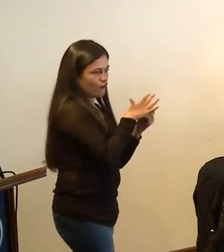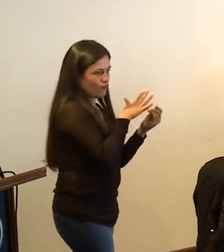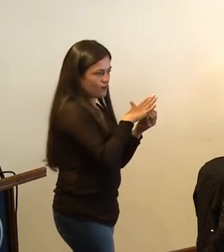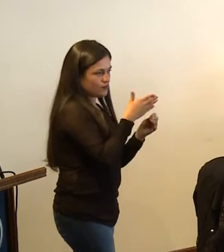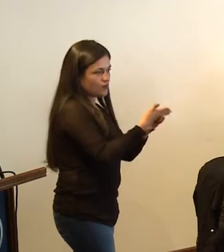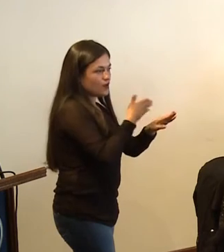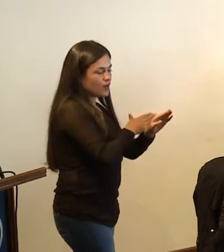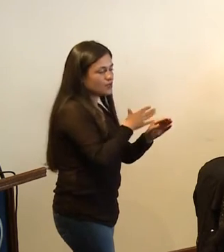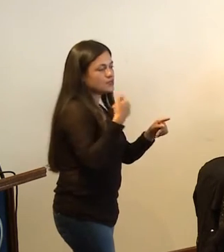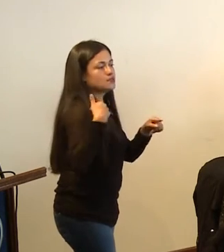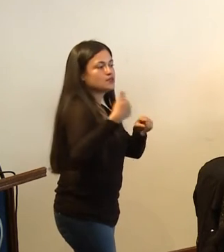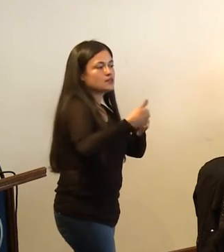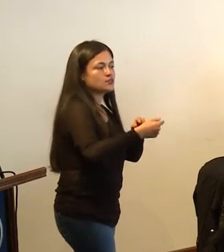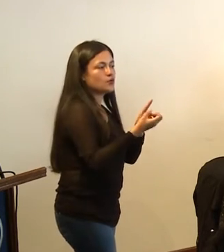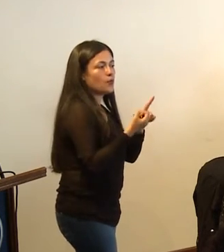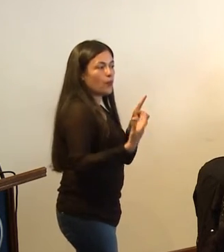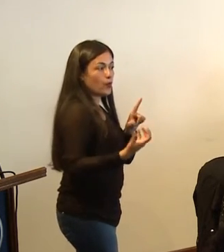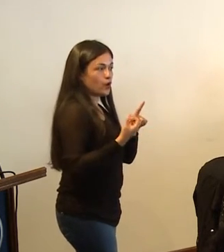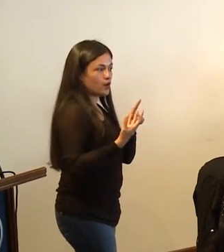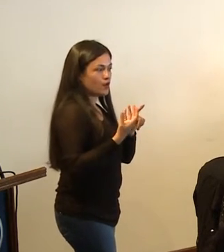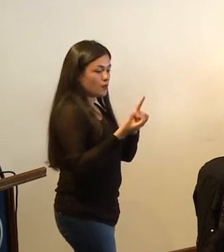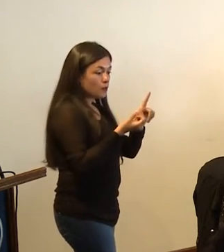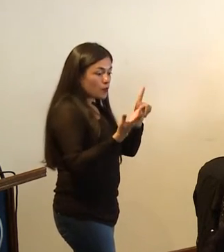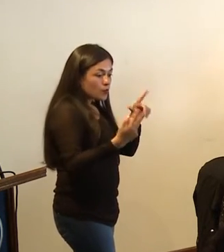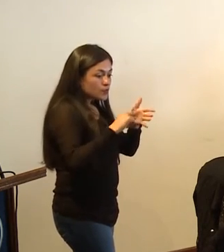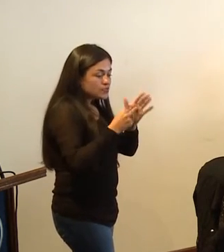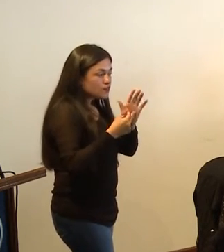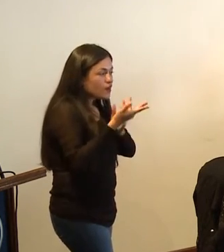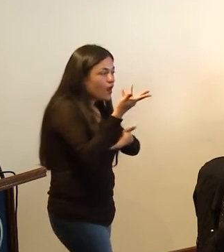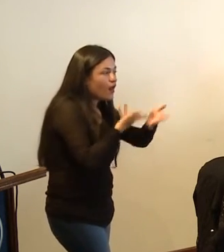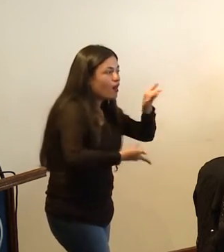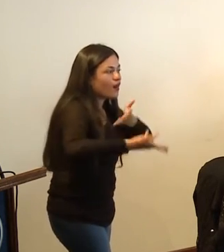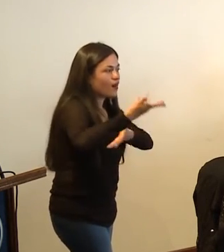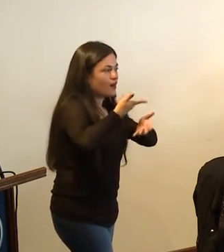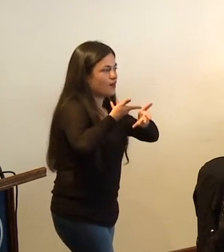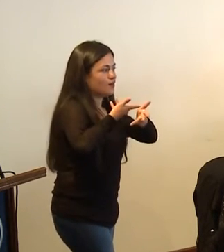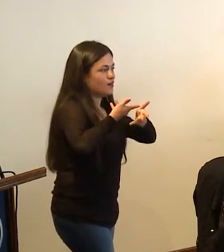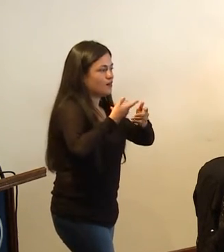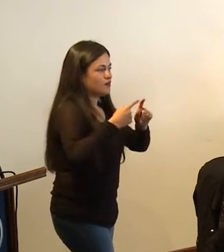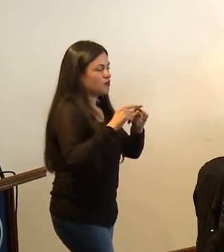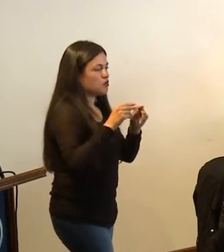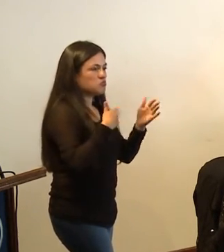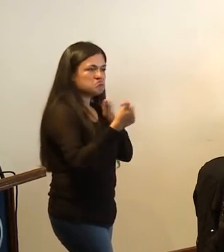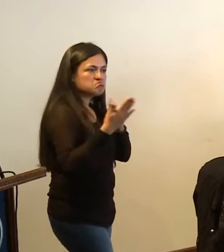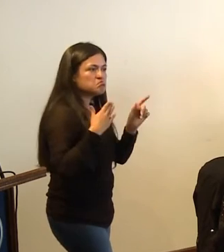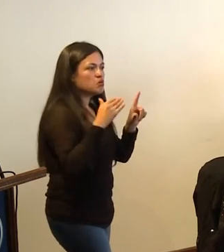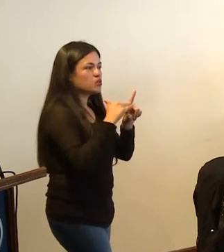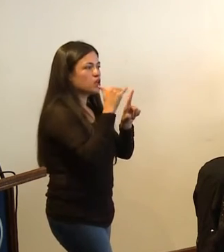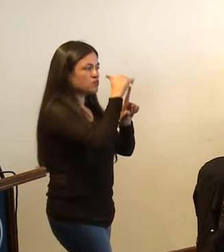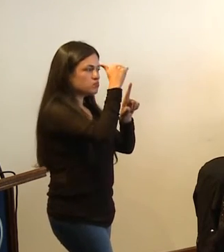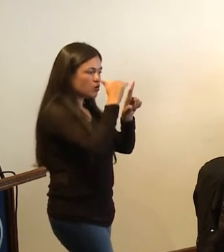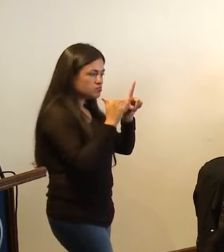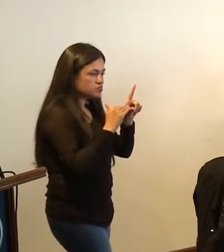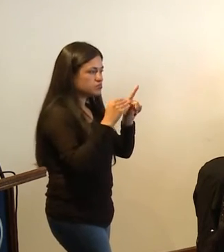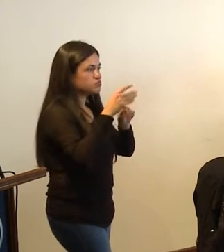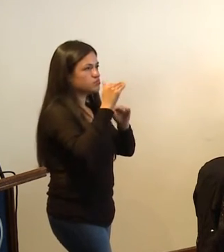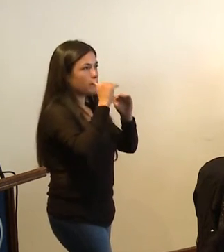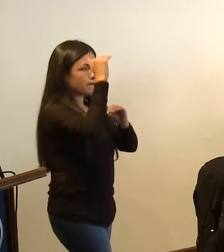de la tradición de la educación popular. Ah, claro, ahí está, es evidente la lucha de clases, está evidente la presencia del